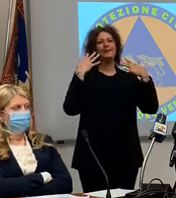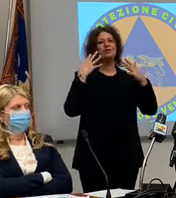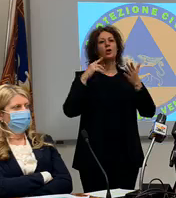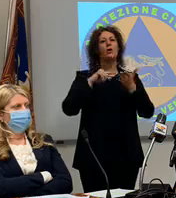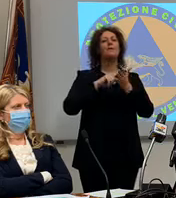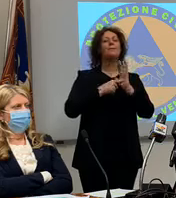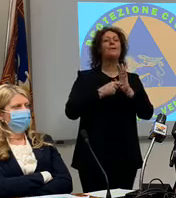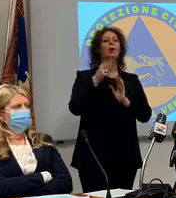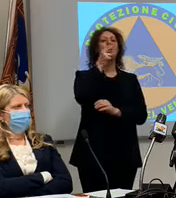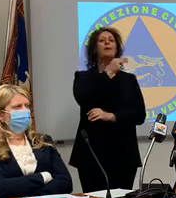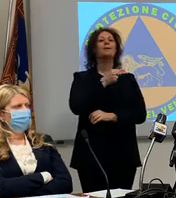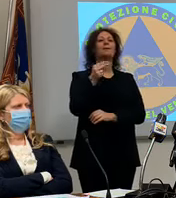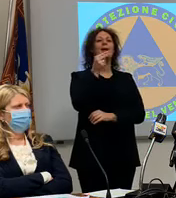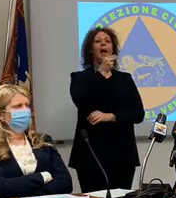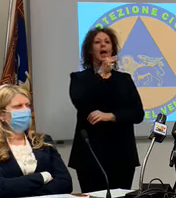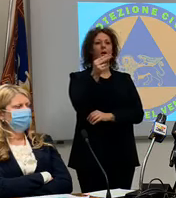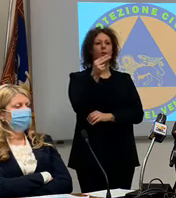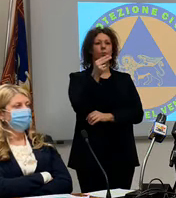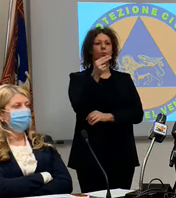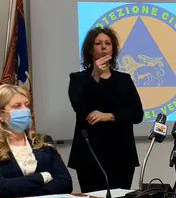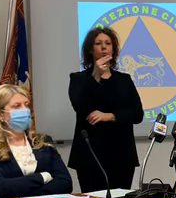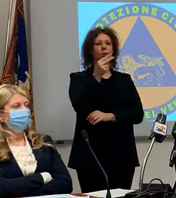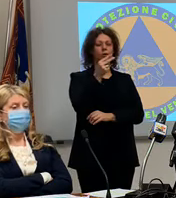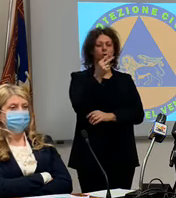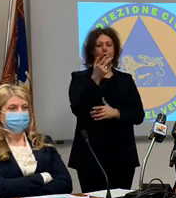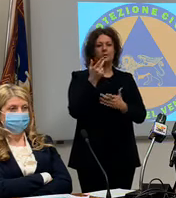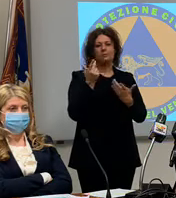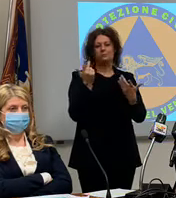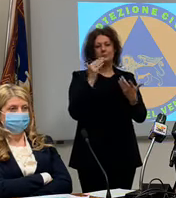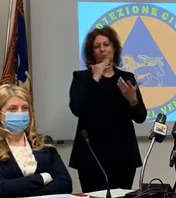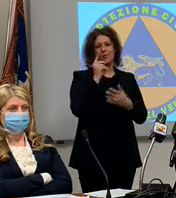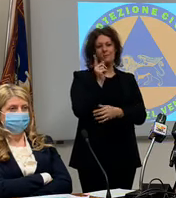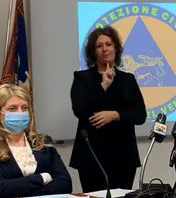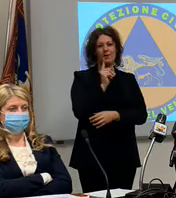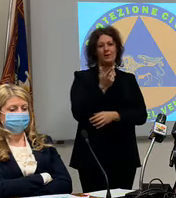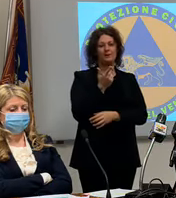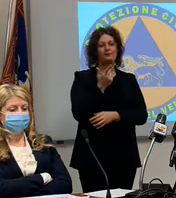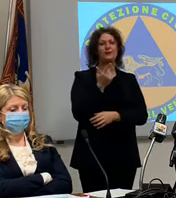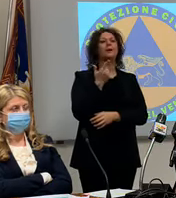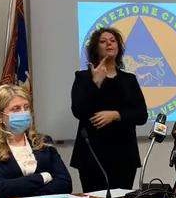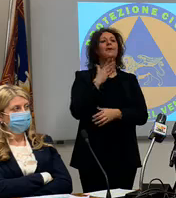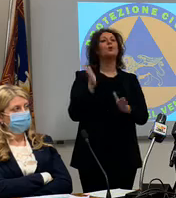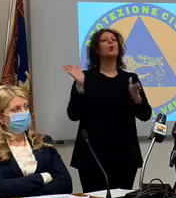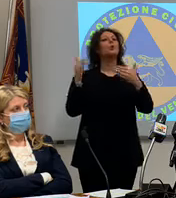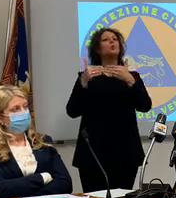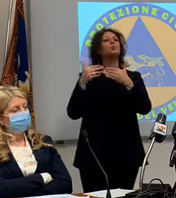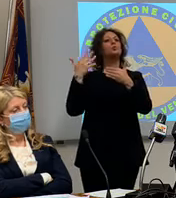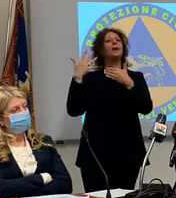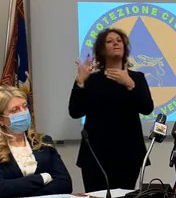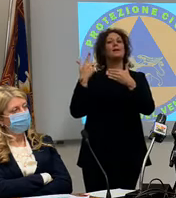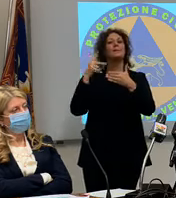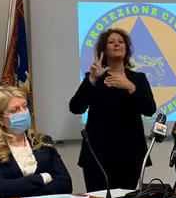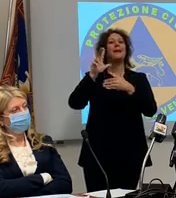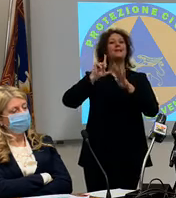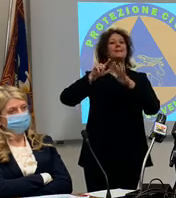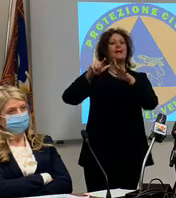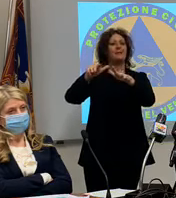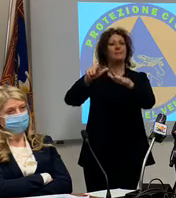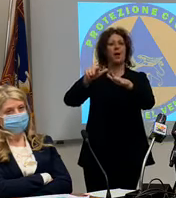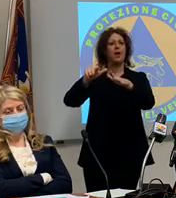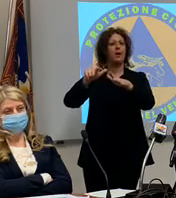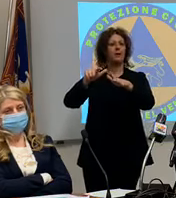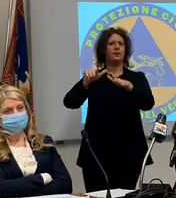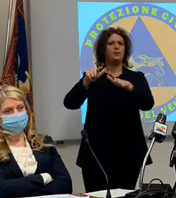di euro tu chiudi 2 tre settimane e fai quelle chiusure che si fanno pensate Solo categorie cioè